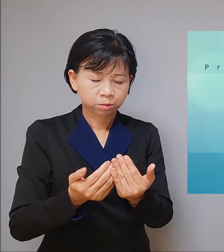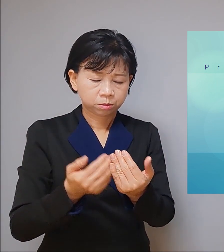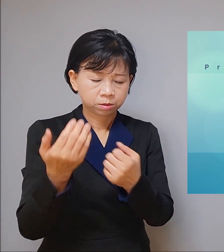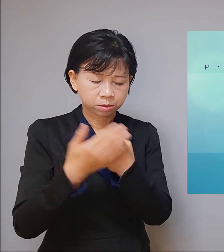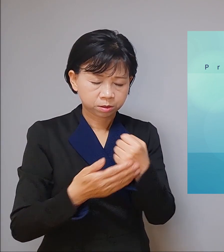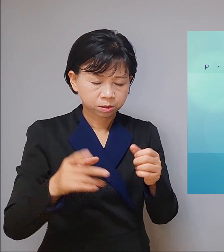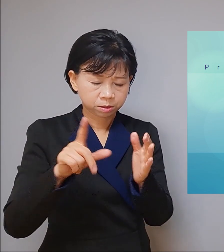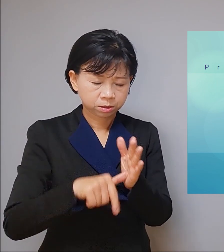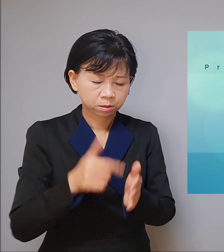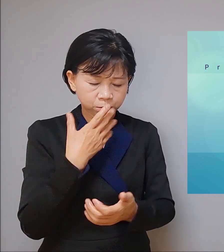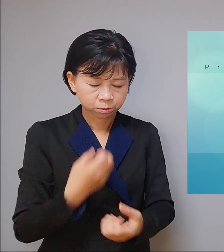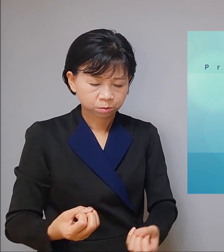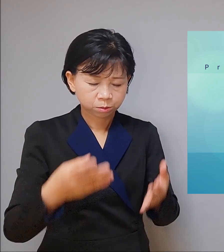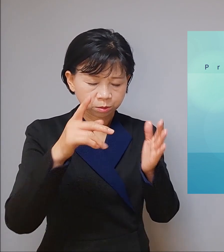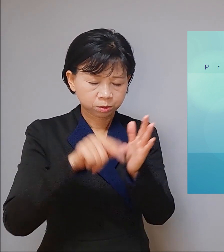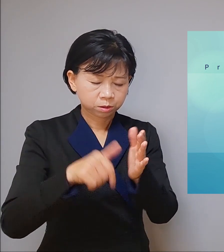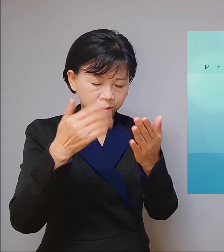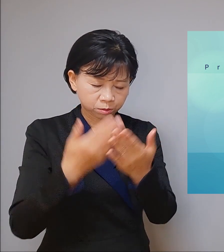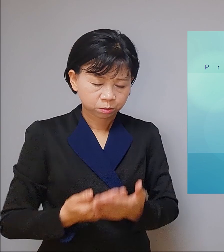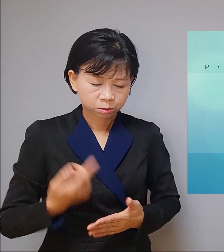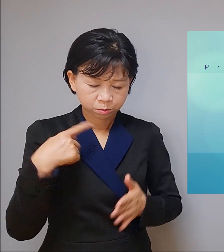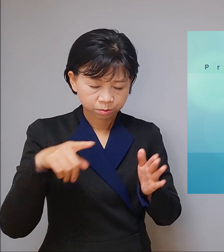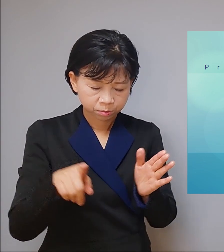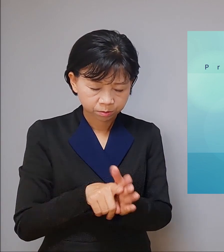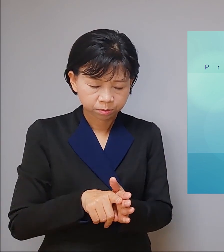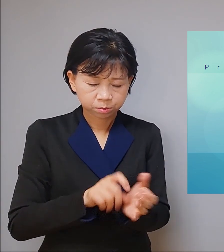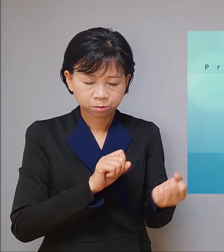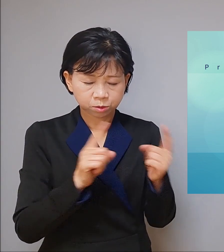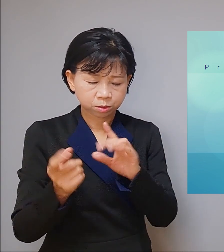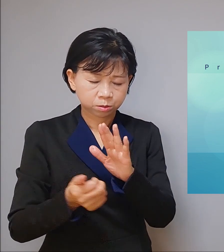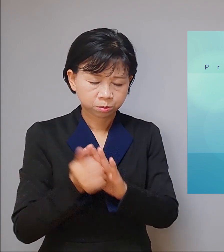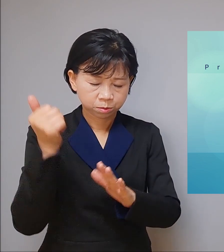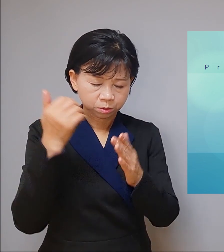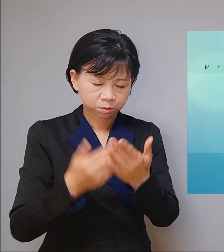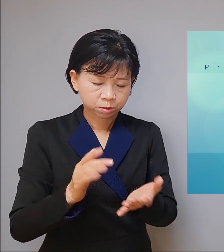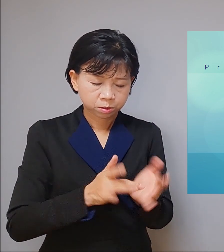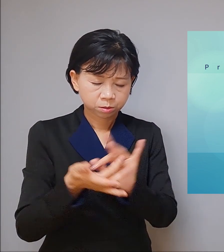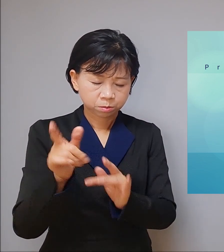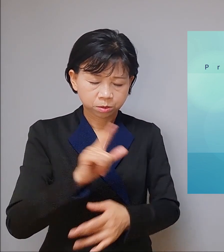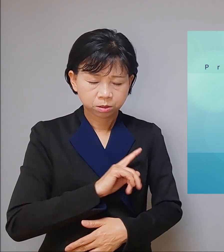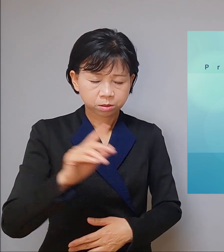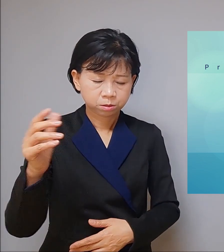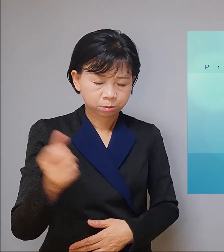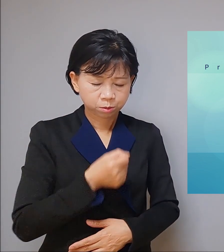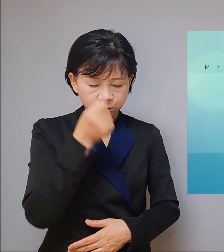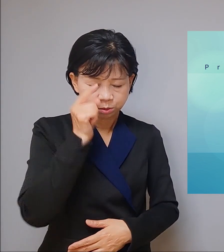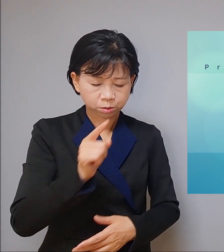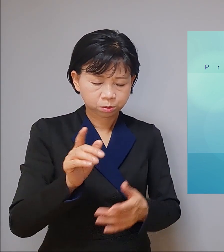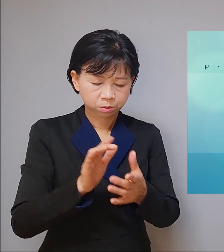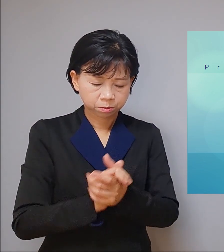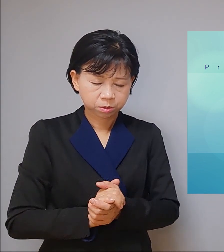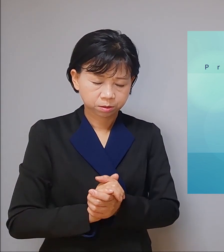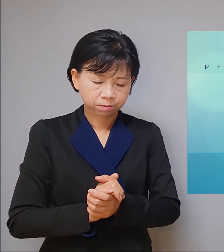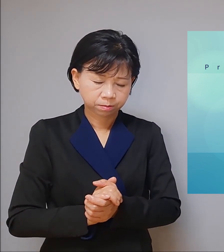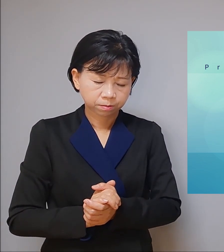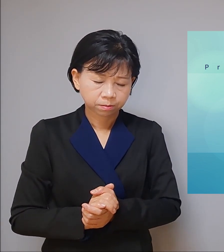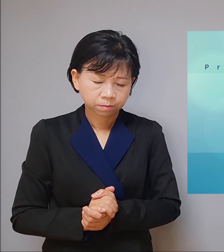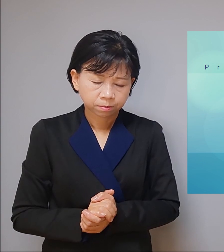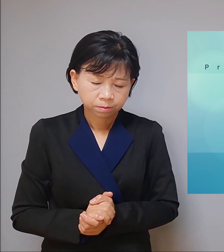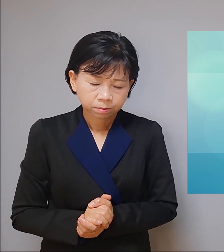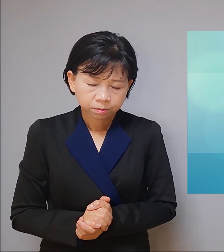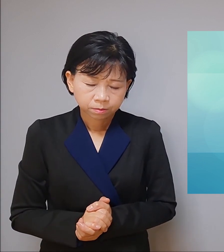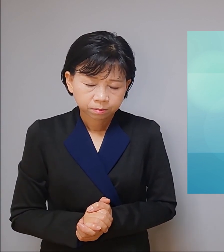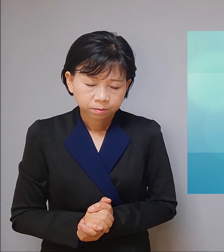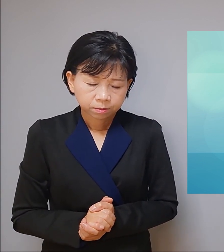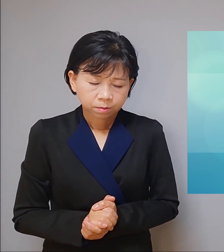은혜의 시간으로 채워주실 줄 믿사옵고 부활의 소망을 주신 예수님 이름으로 기도드립니다.